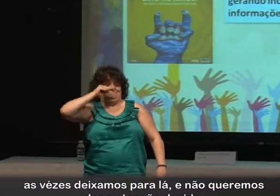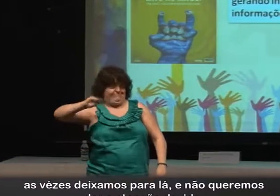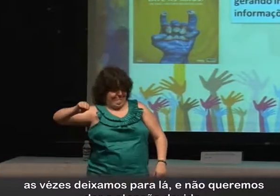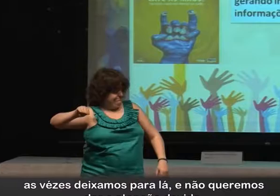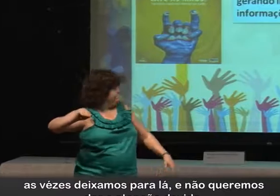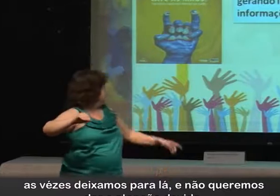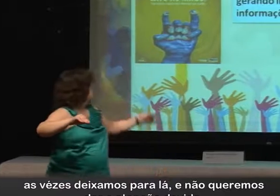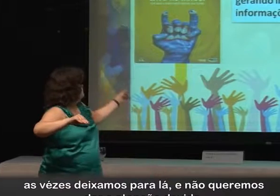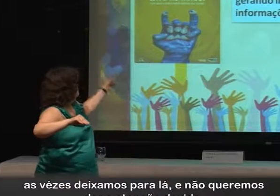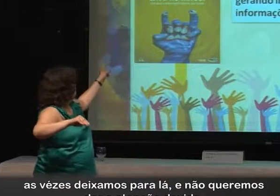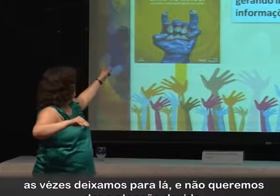a atenção devida.